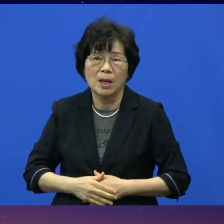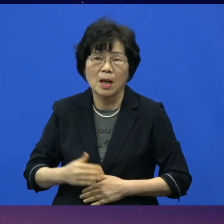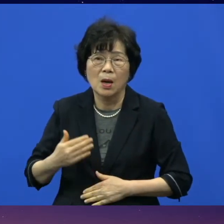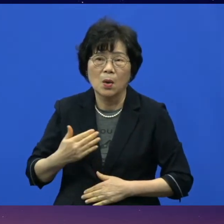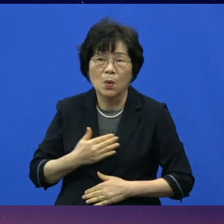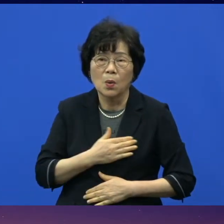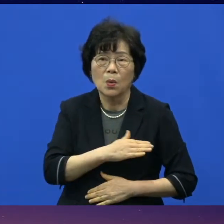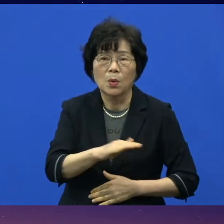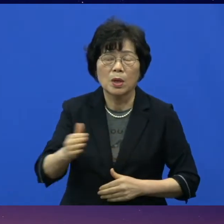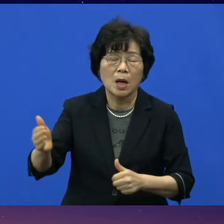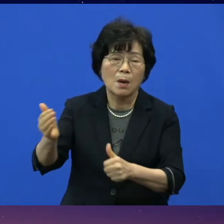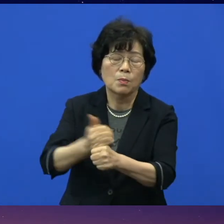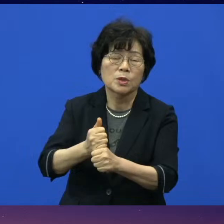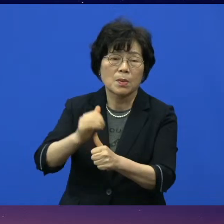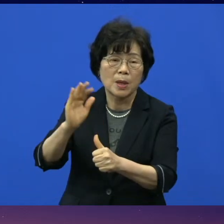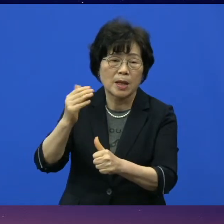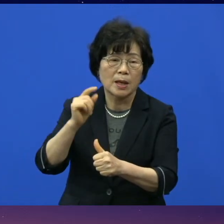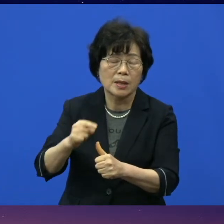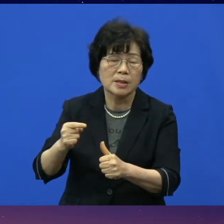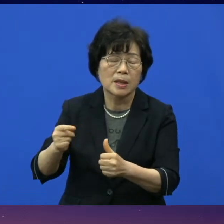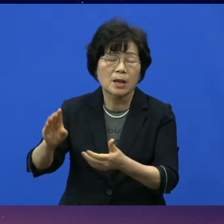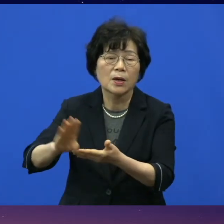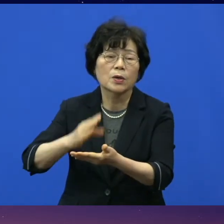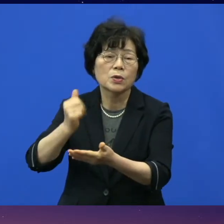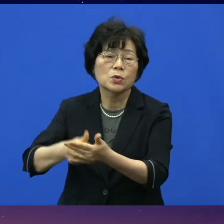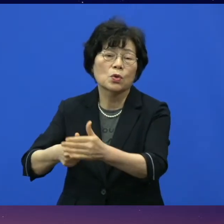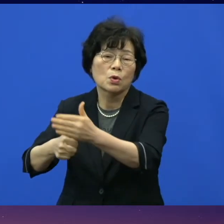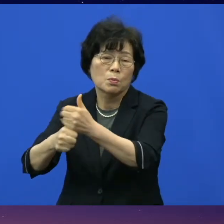우리가 붙들어야 될 것은 그분을 붙드는 것이죠.